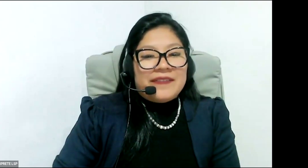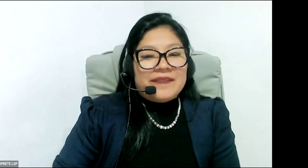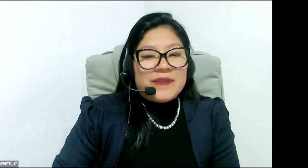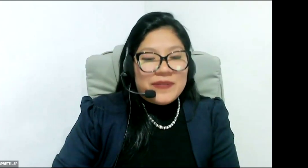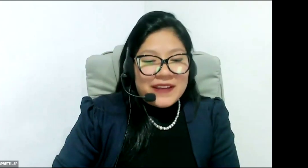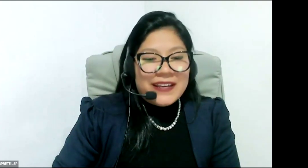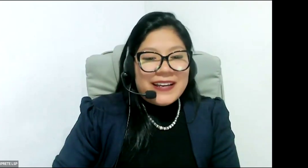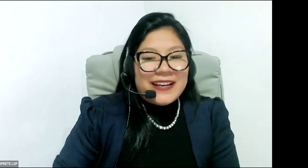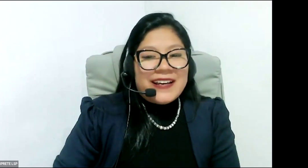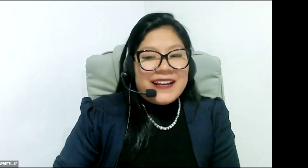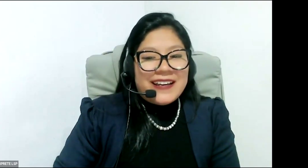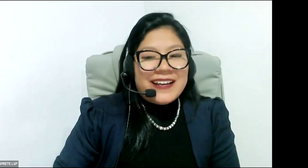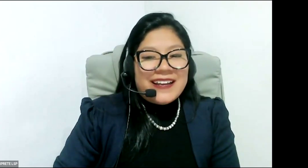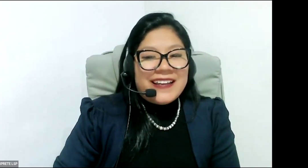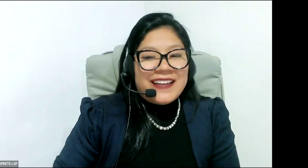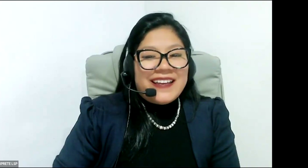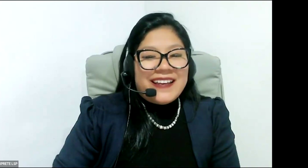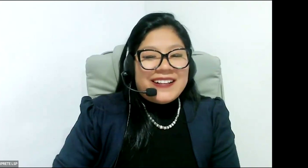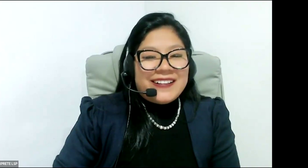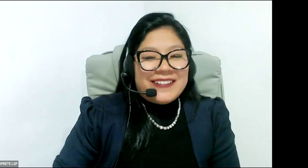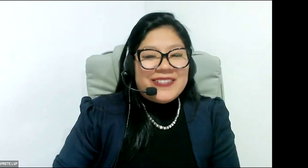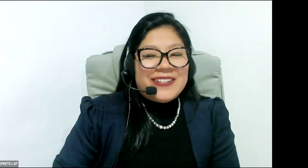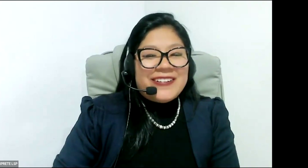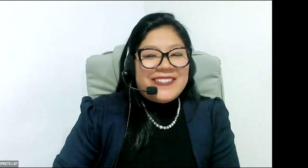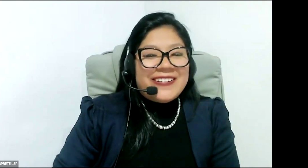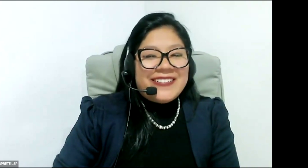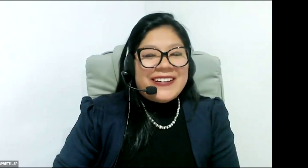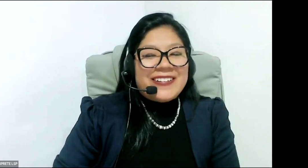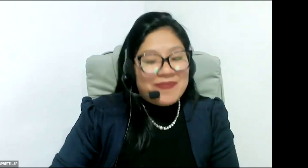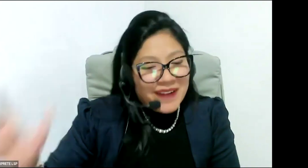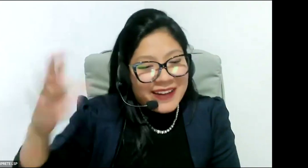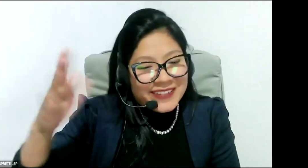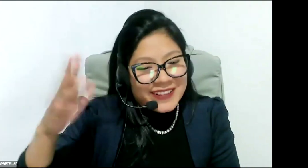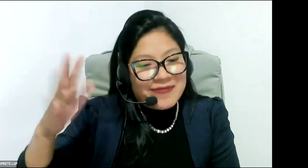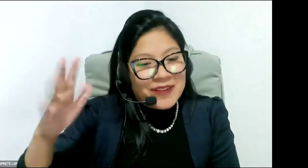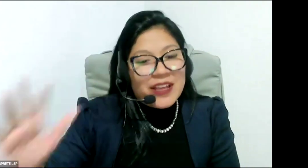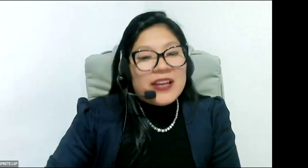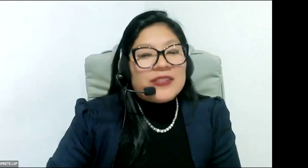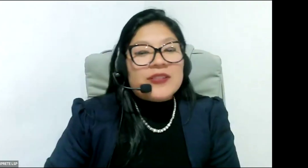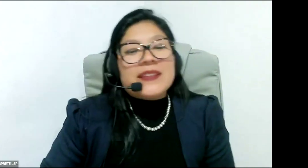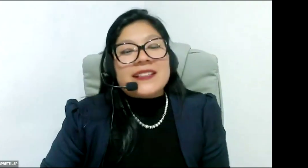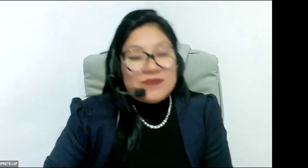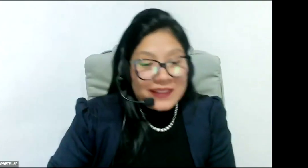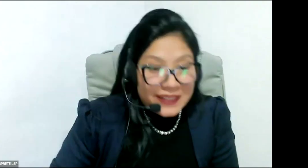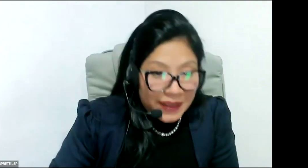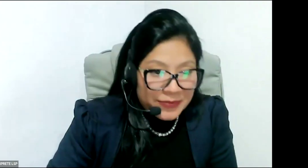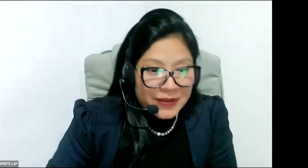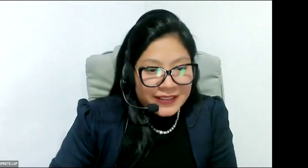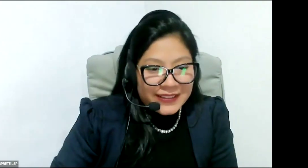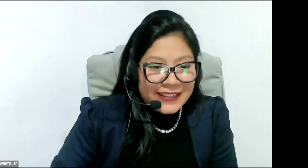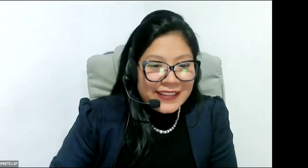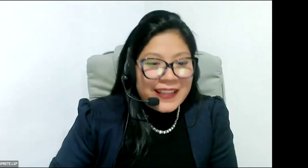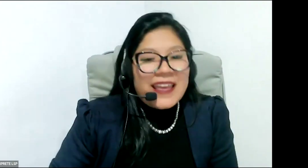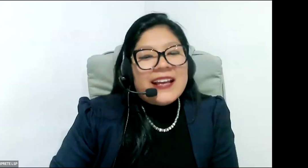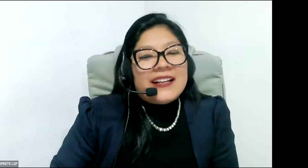H muy bien muy bien muy bien aplausos aplausos No te olvides una es la